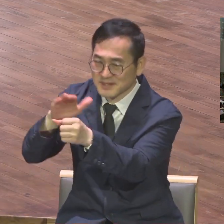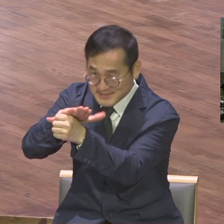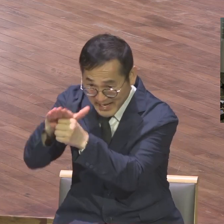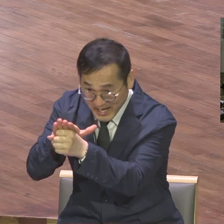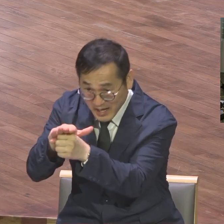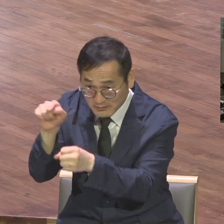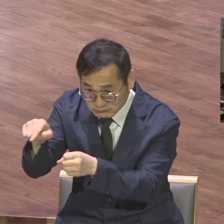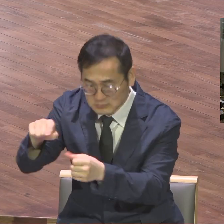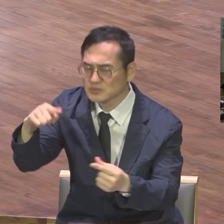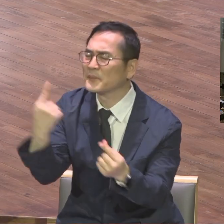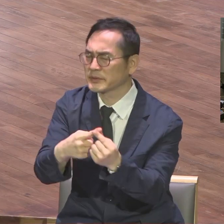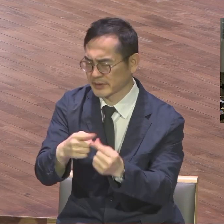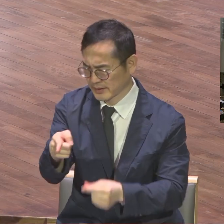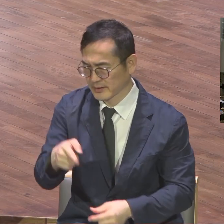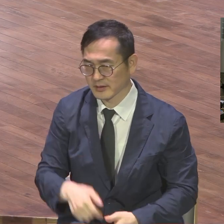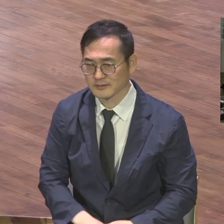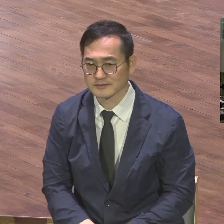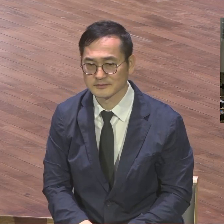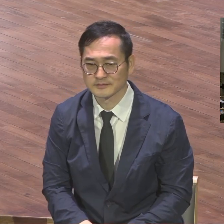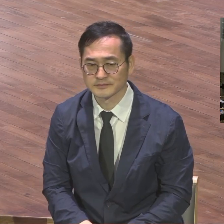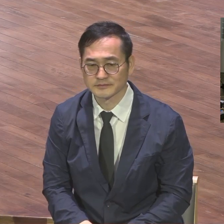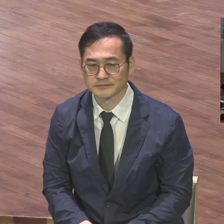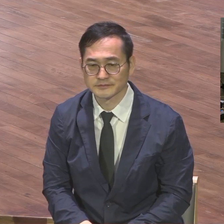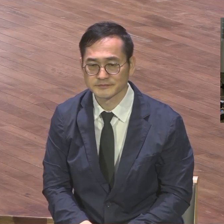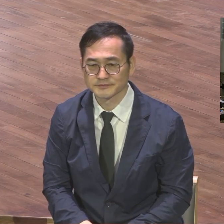하나님을 사랑한 것이요.